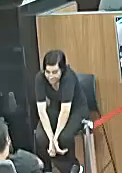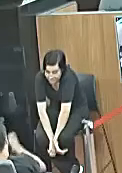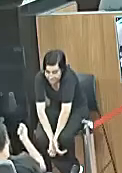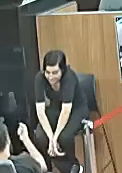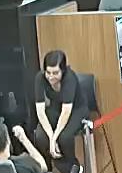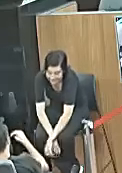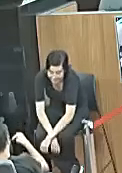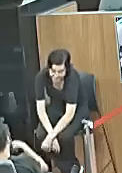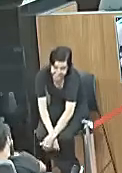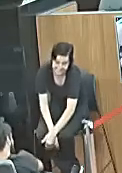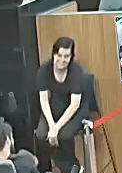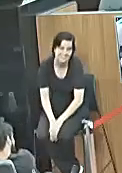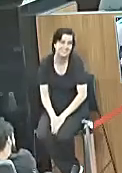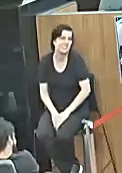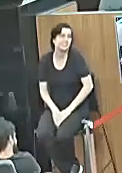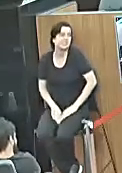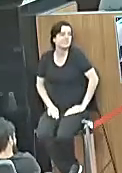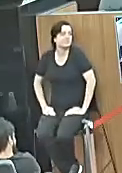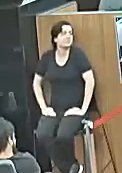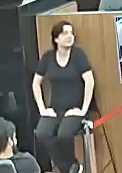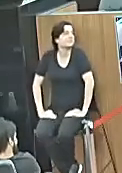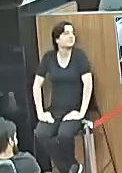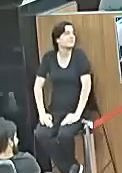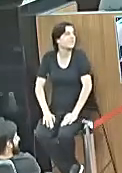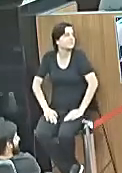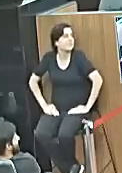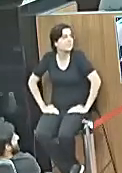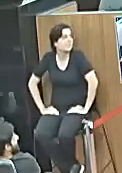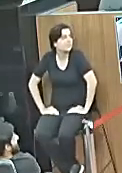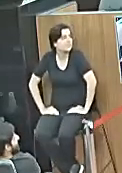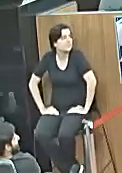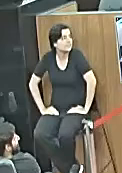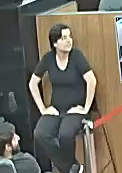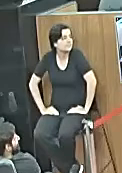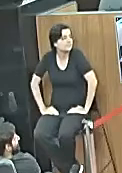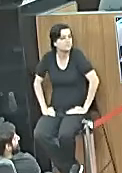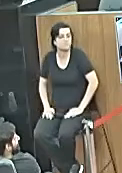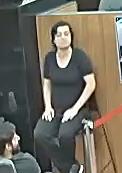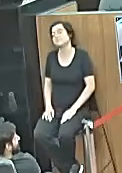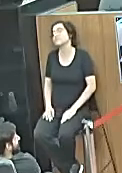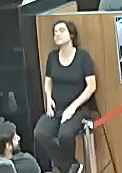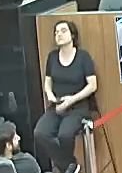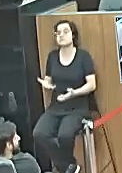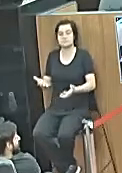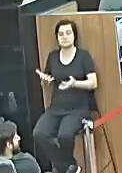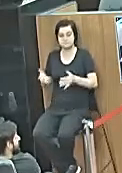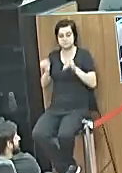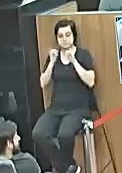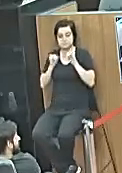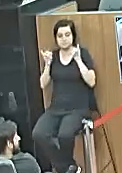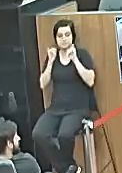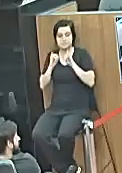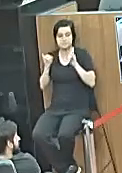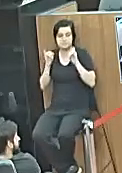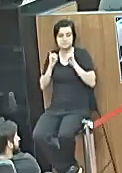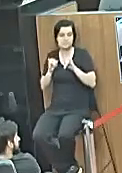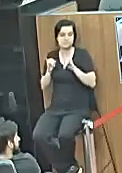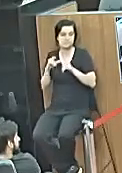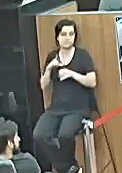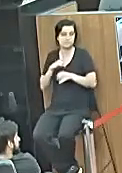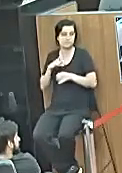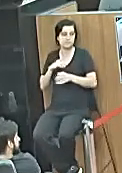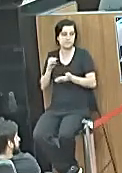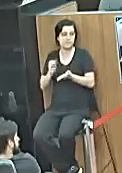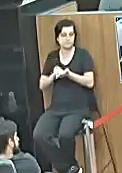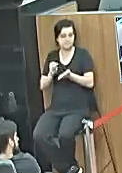de minas gerais de goiânia imprescidível destacar o grande 10 do quadro de inscrições